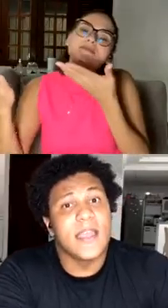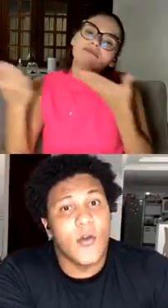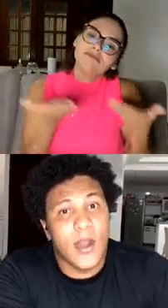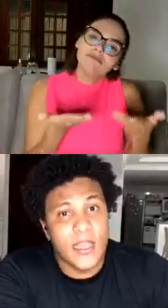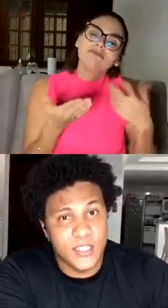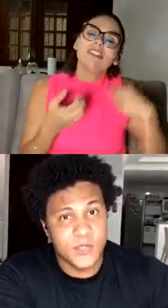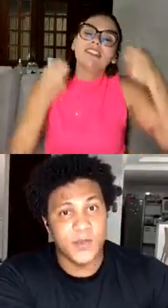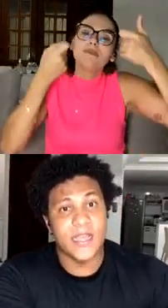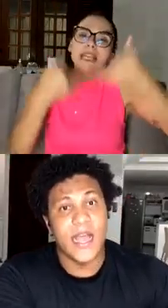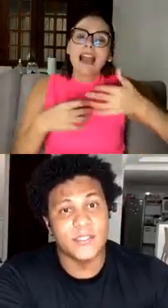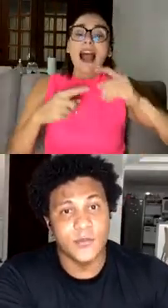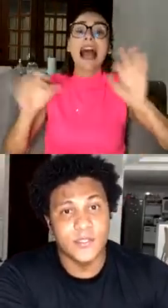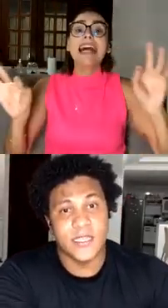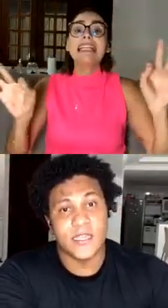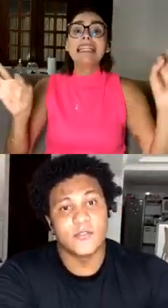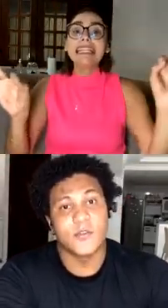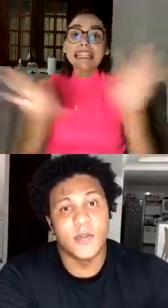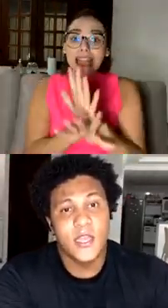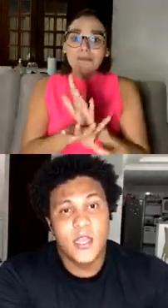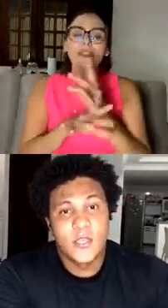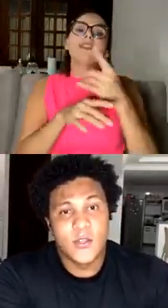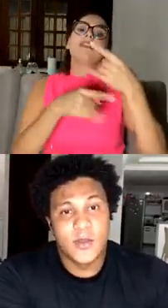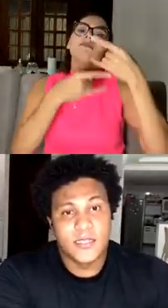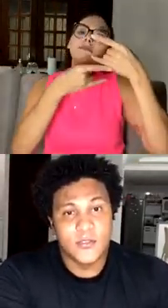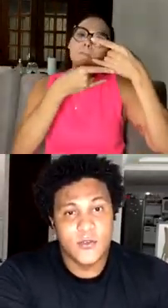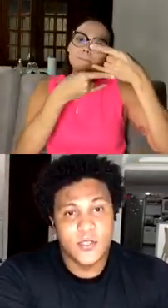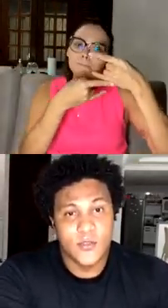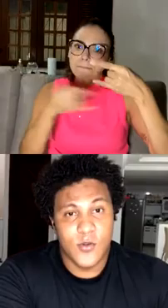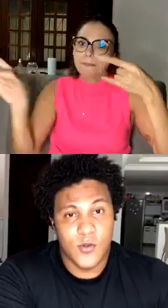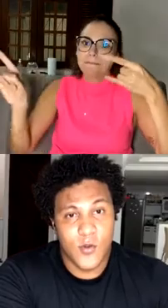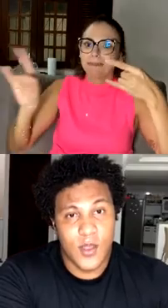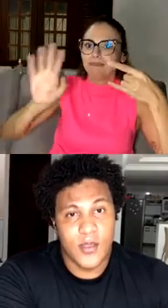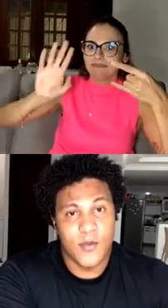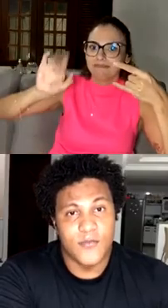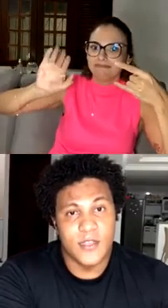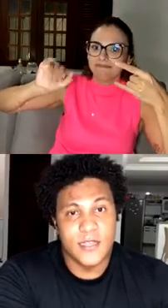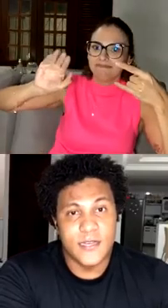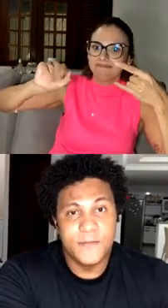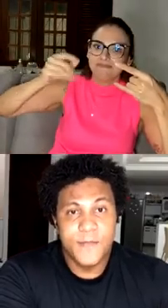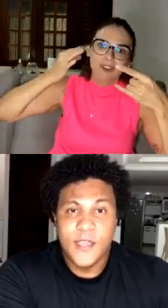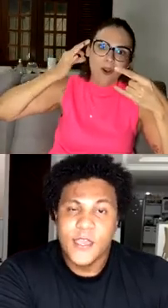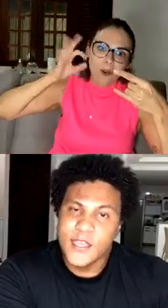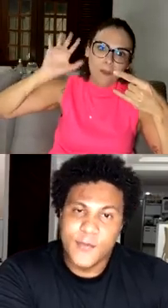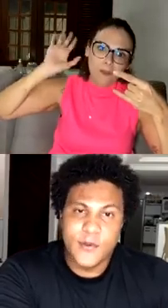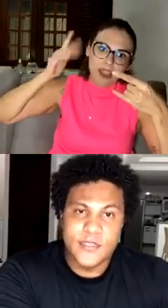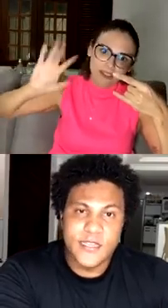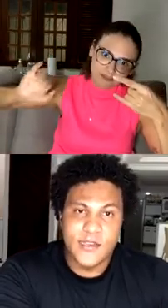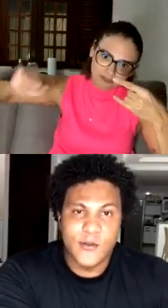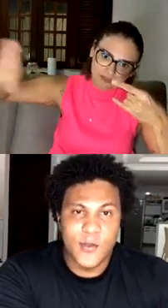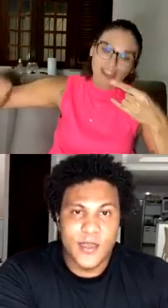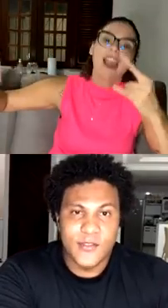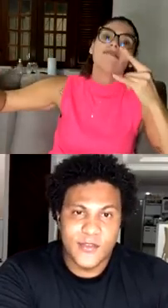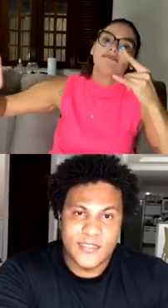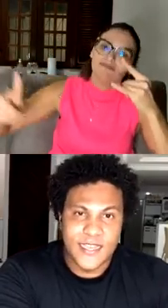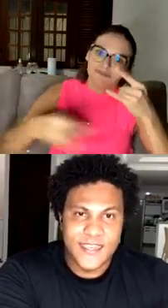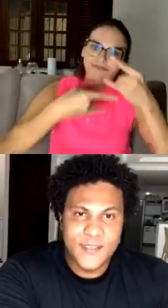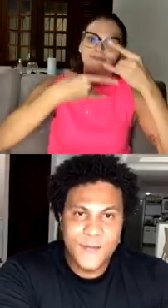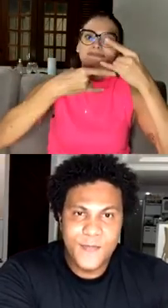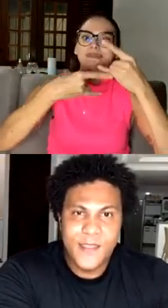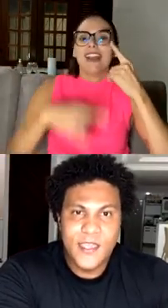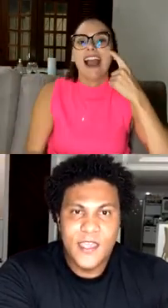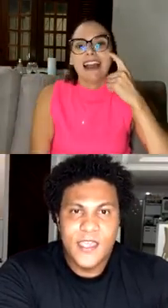ele tem coragem de explicar sobre sexo, sobre essas coisas com a filha dele. E depois o Roberto vai